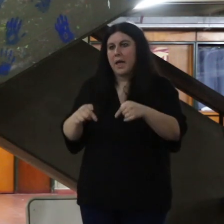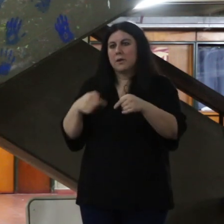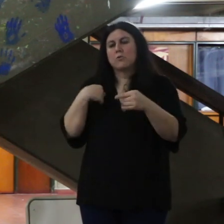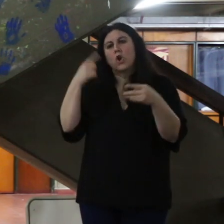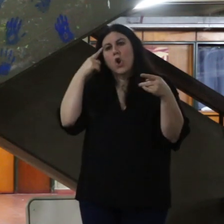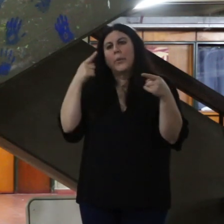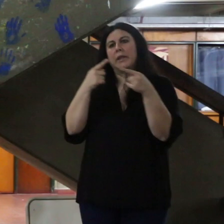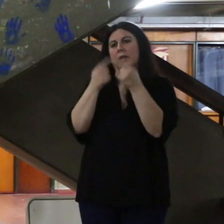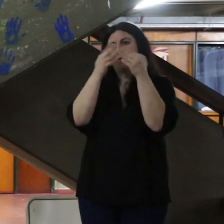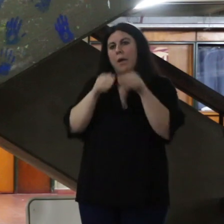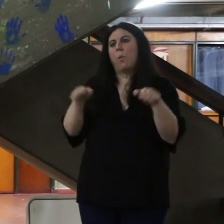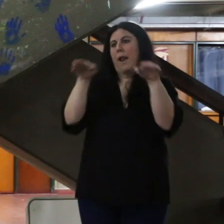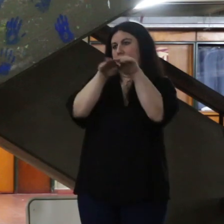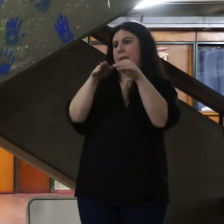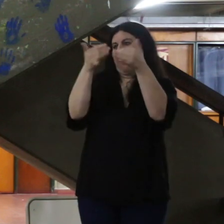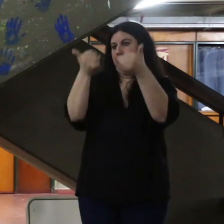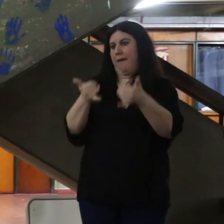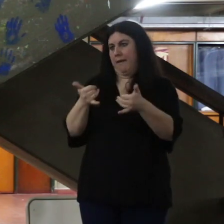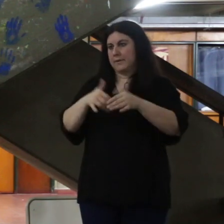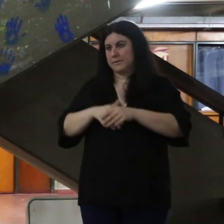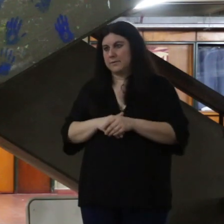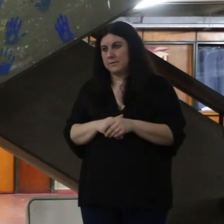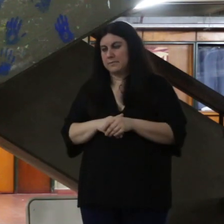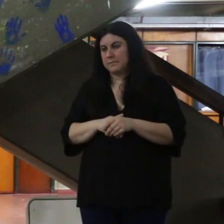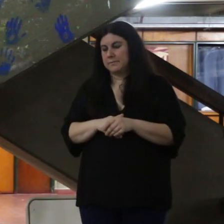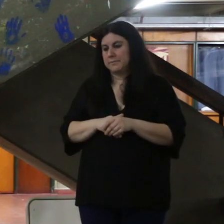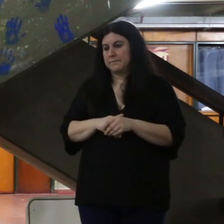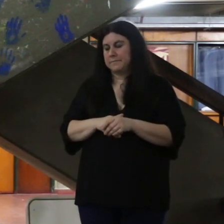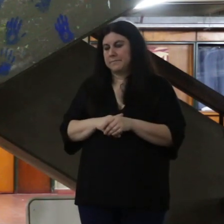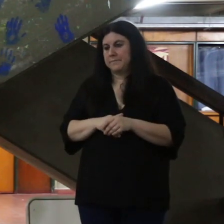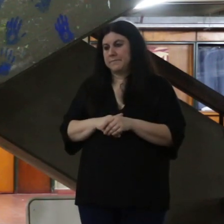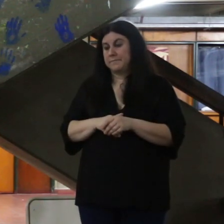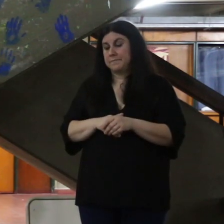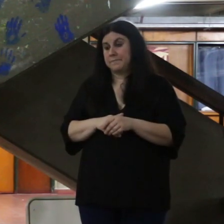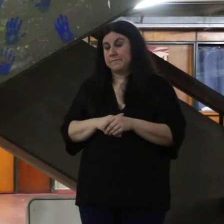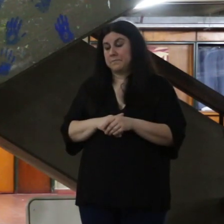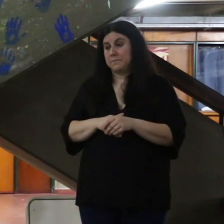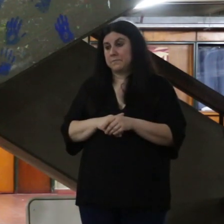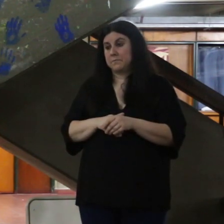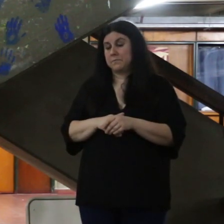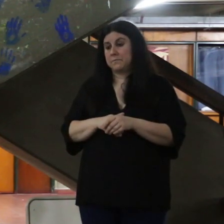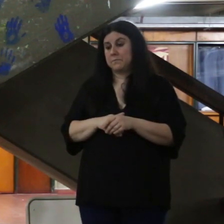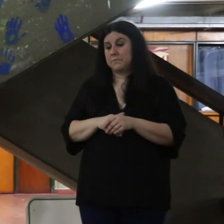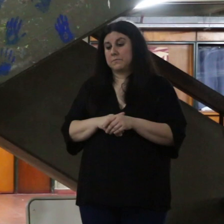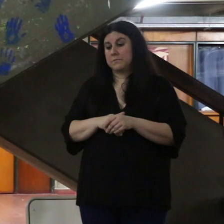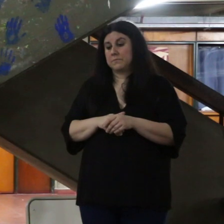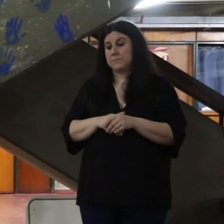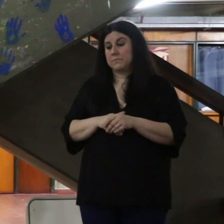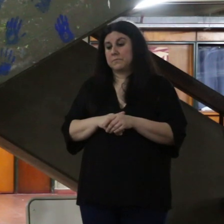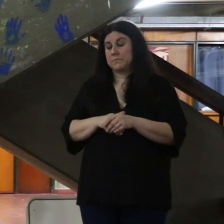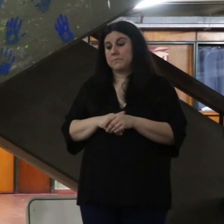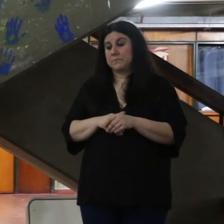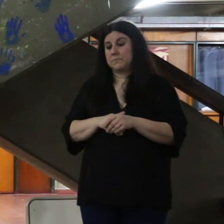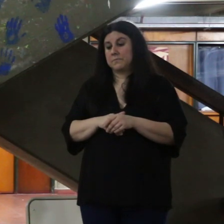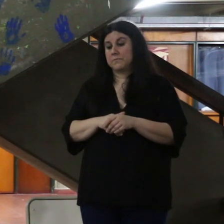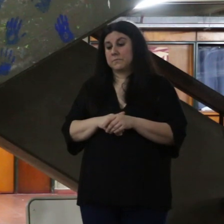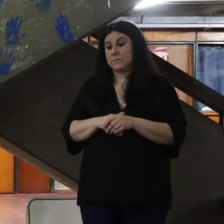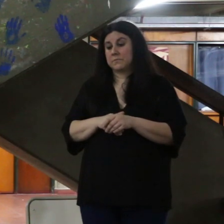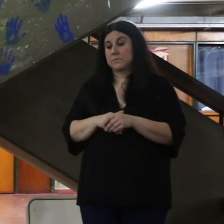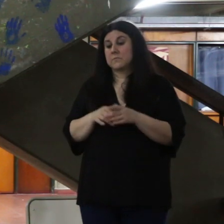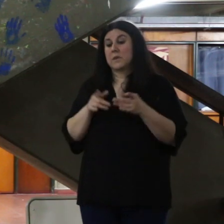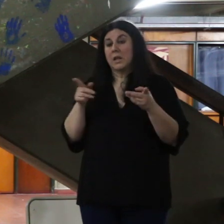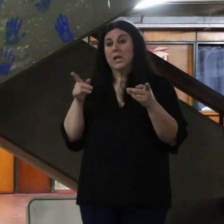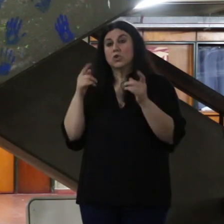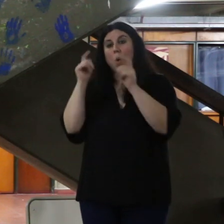sí se está, o los está de alguna manera, se los va